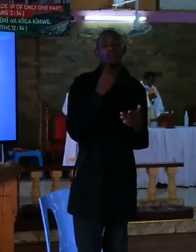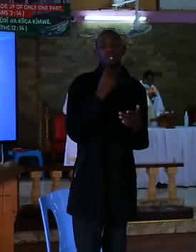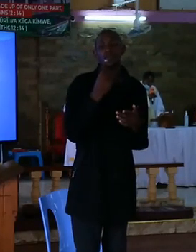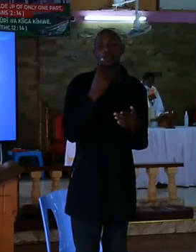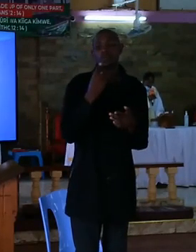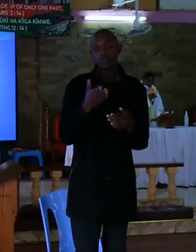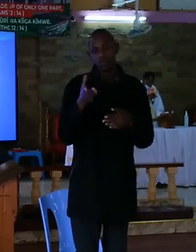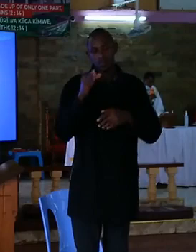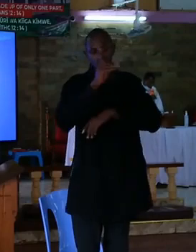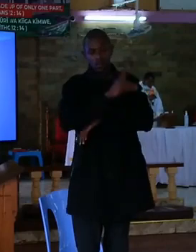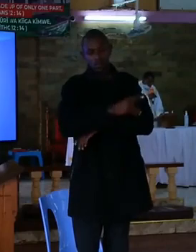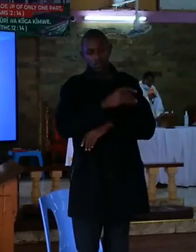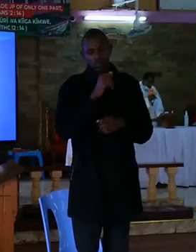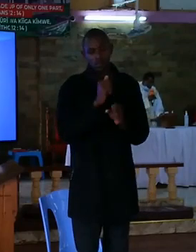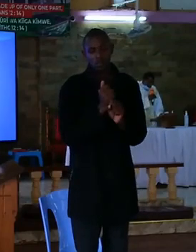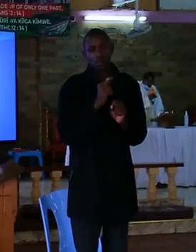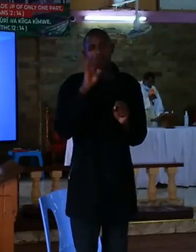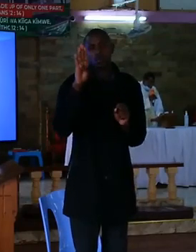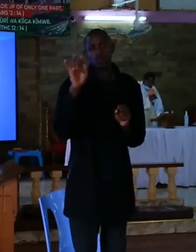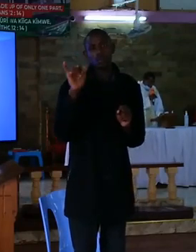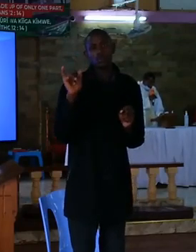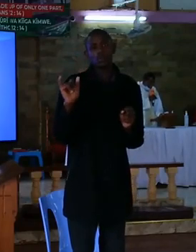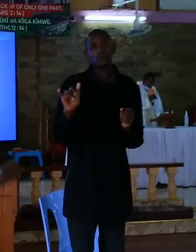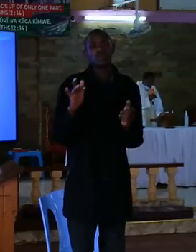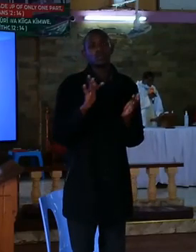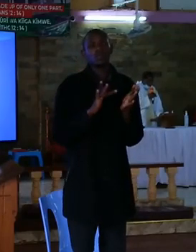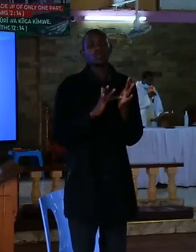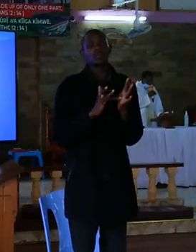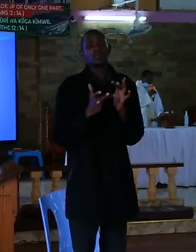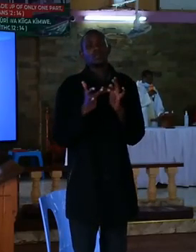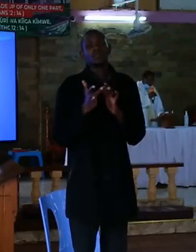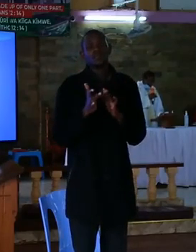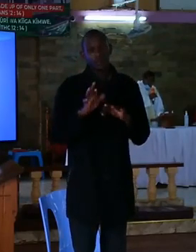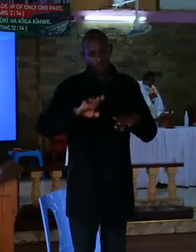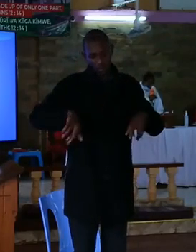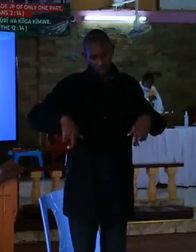Yugaga modeno yo yane twane